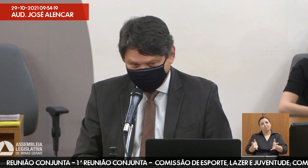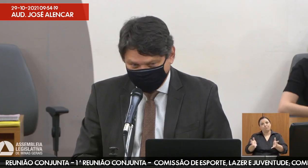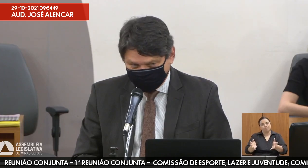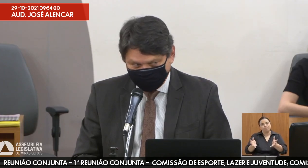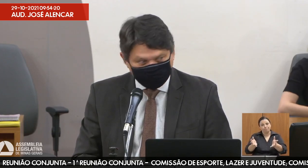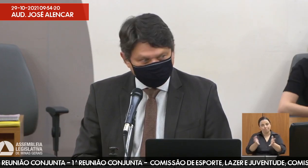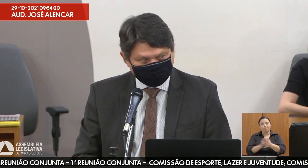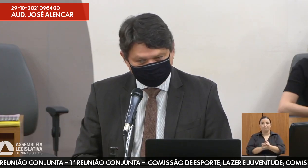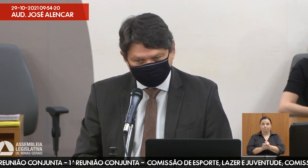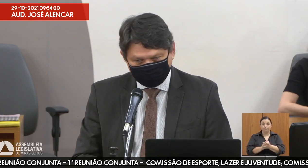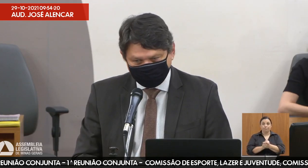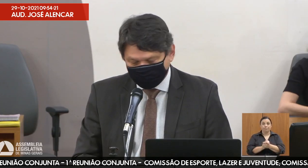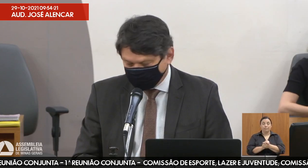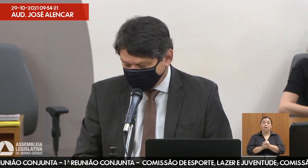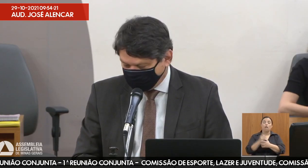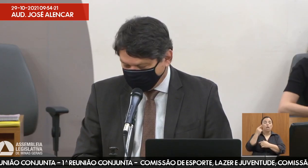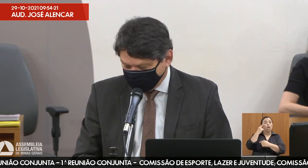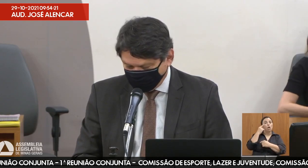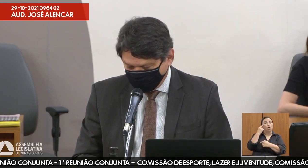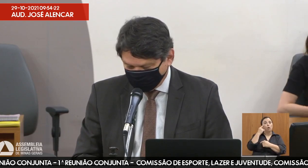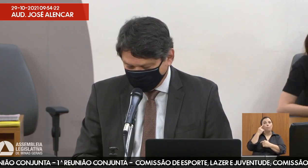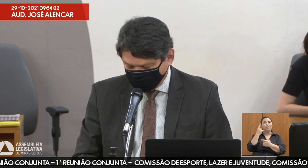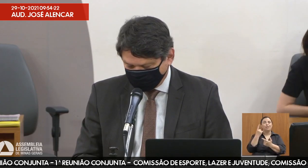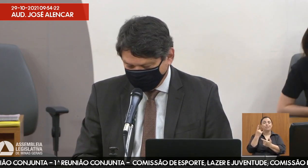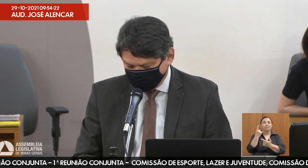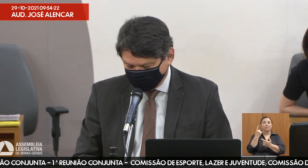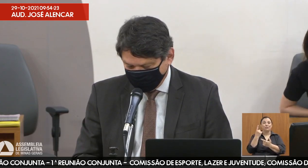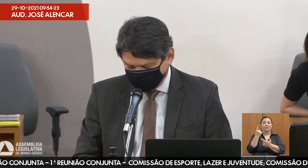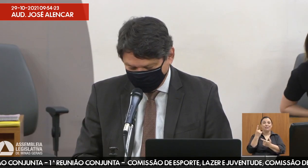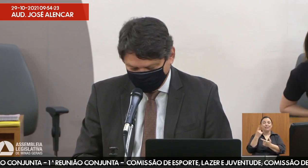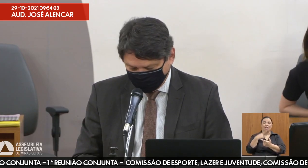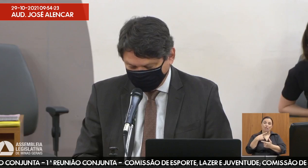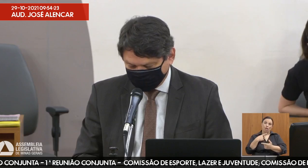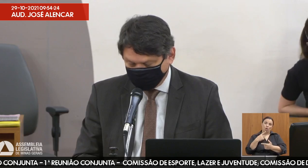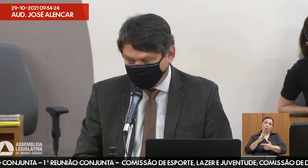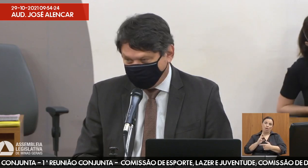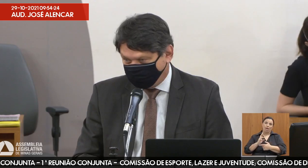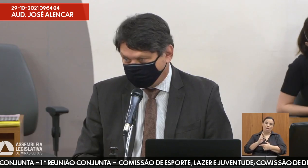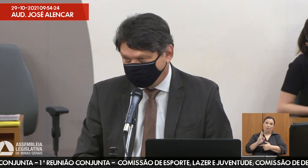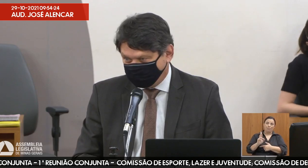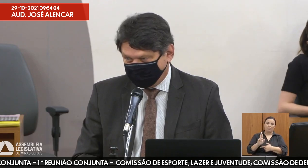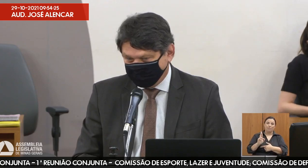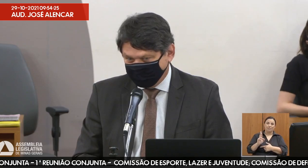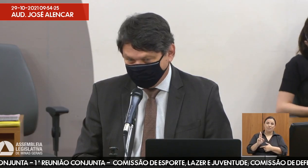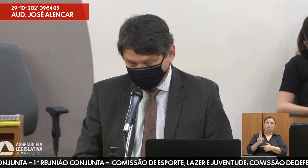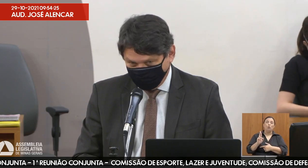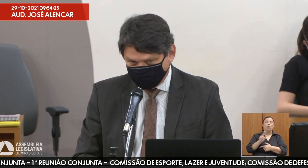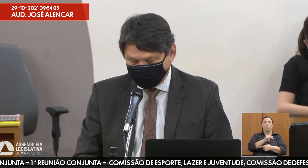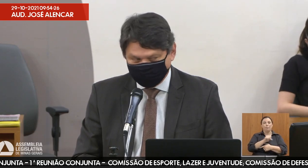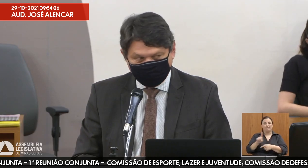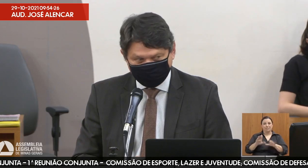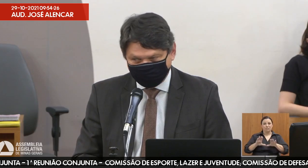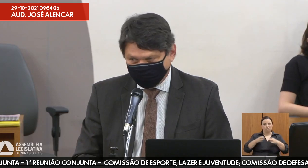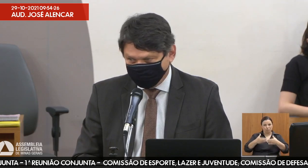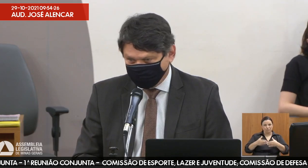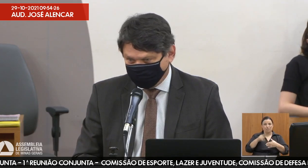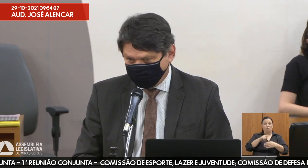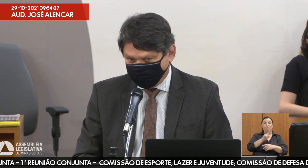aqui, falo em nome do nosso presidente, professor Wendel, eu sou vice-presidente da Comissão de Defesa